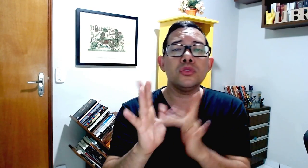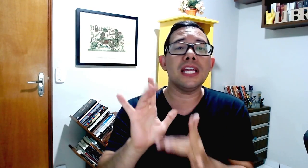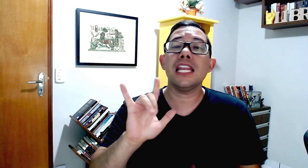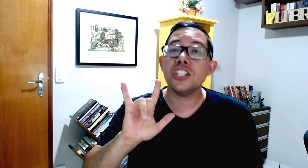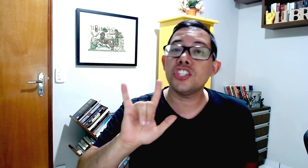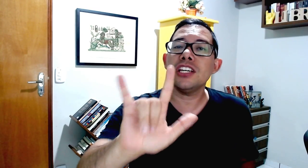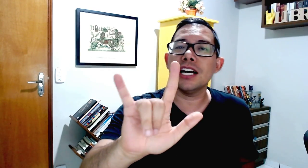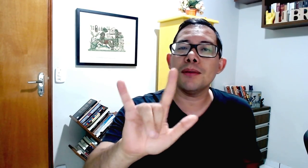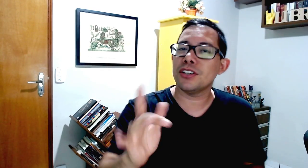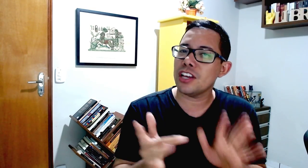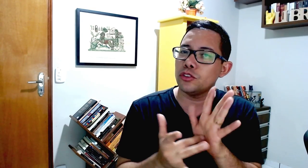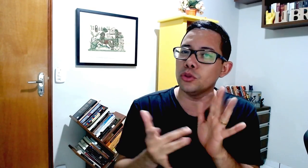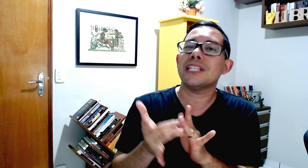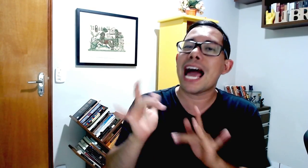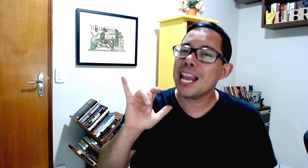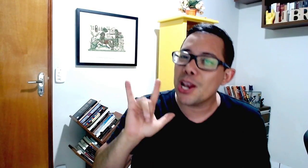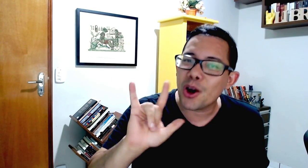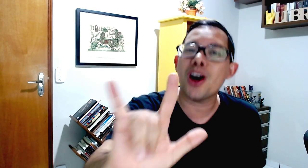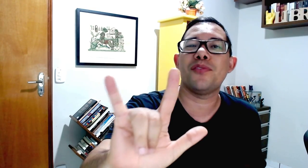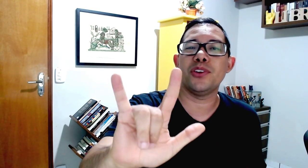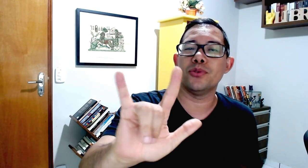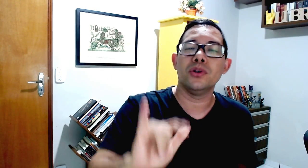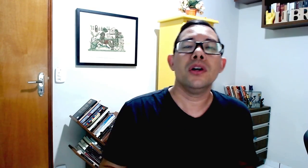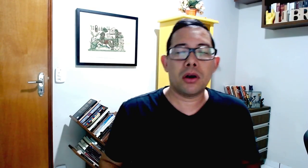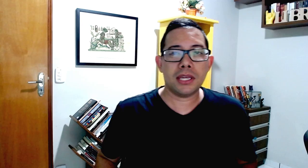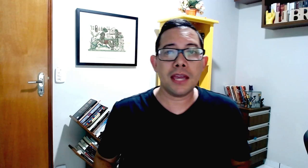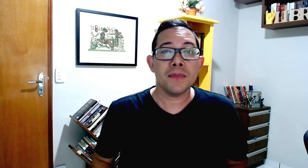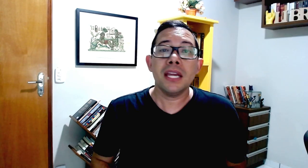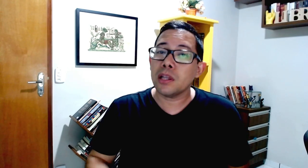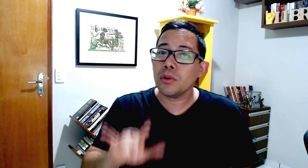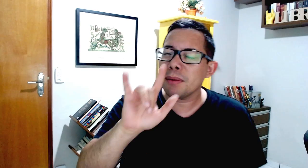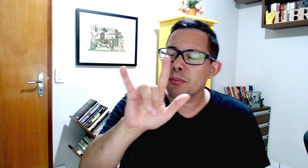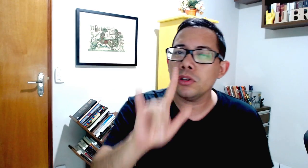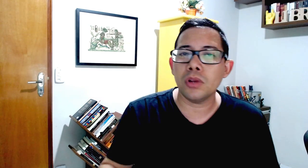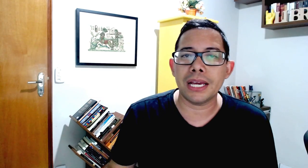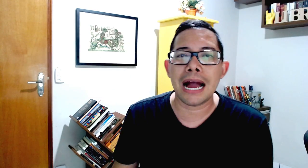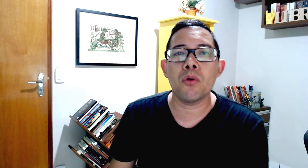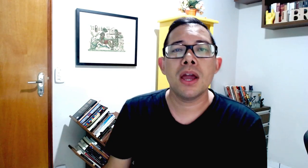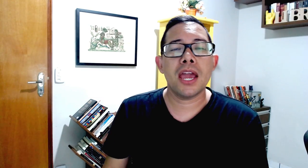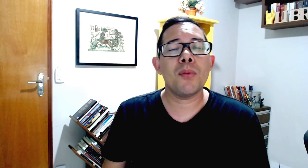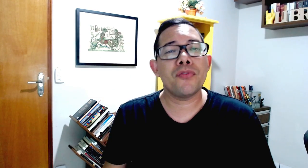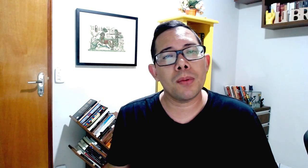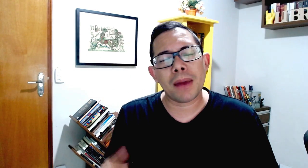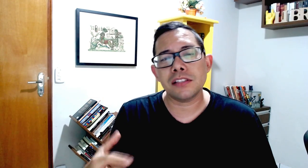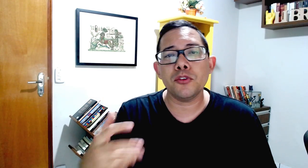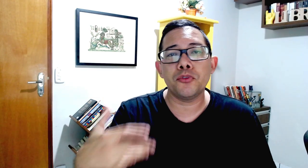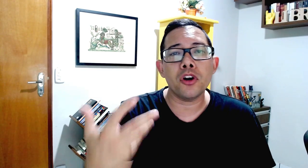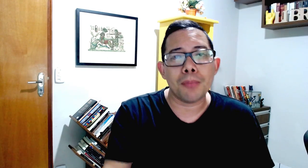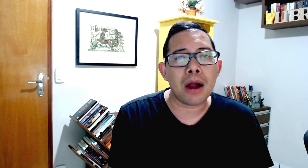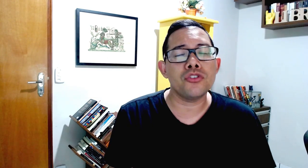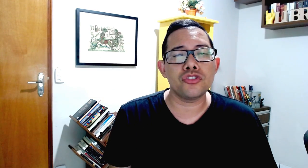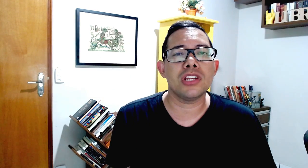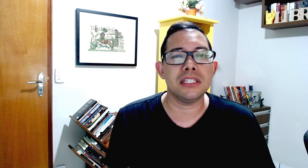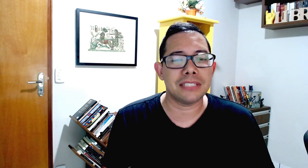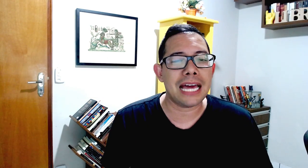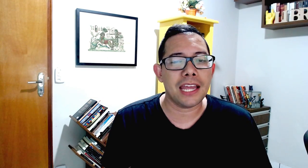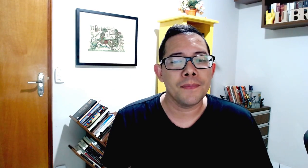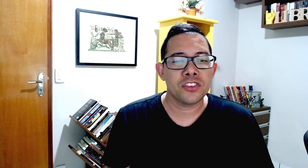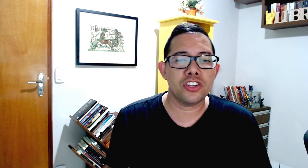Jesus Ele te ama Jesus I love you ok então isso é muito legal é uma forma mais informal utilizar é